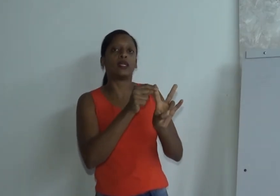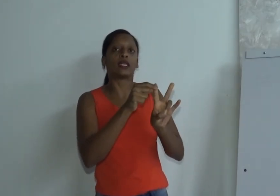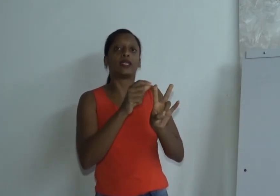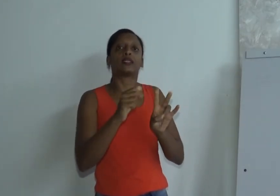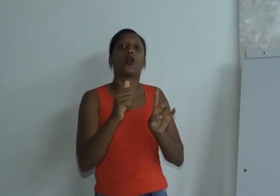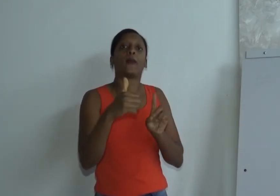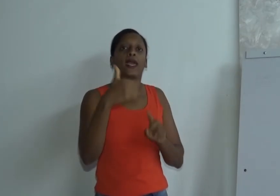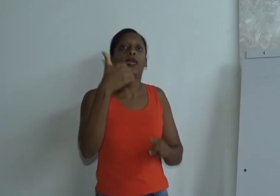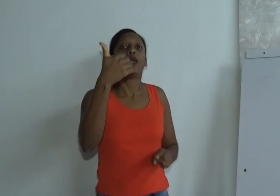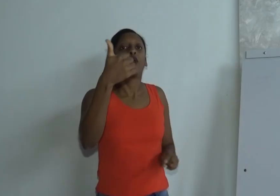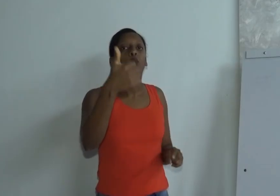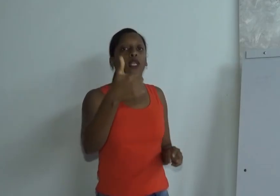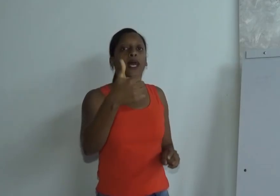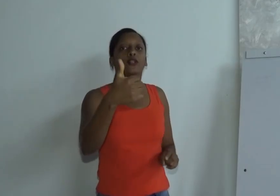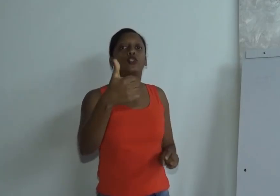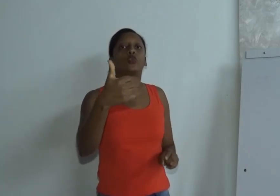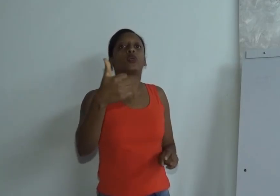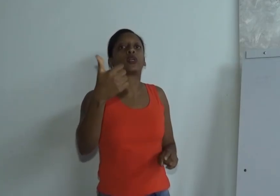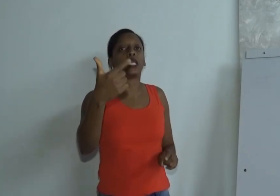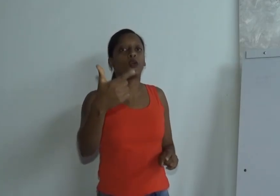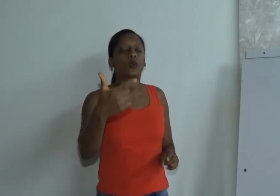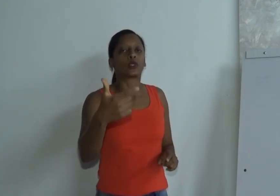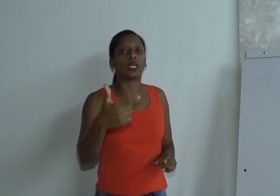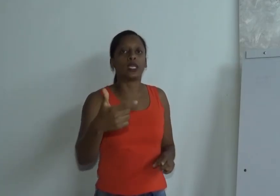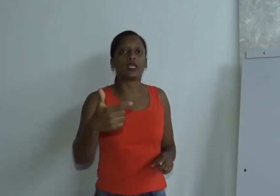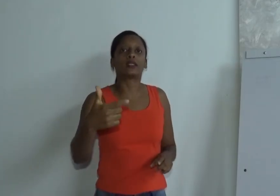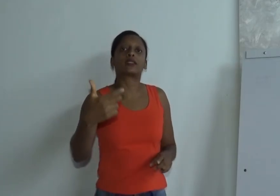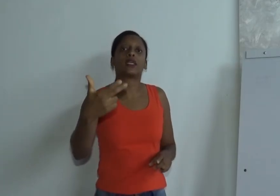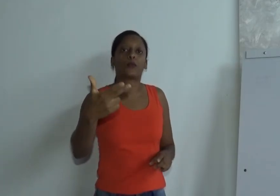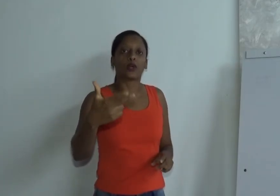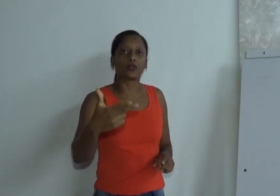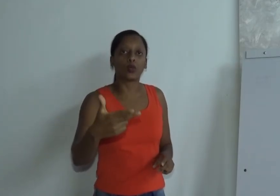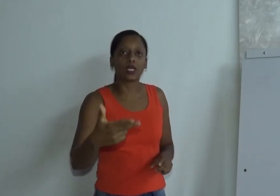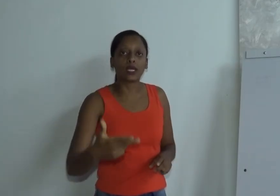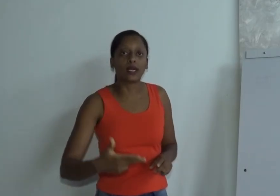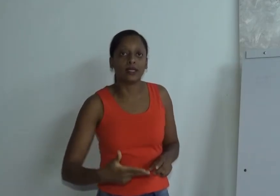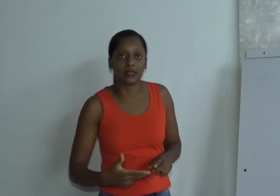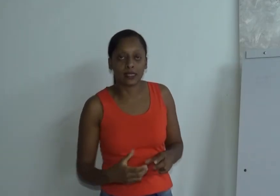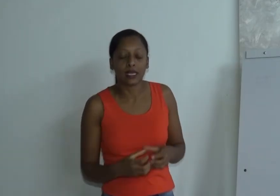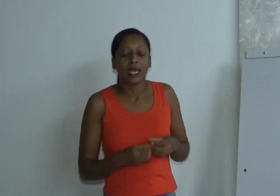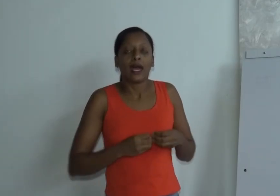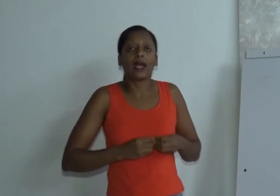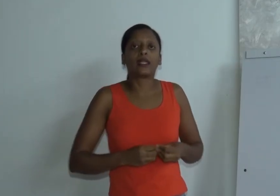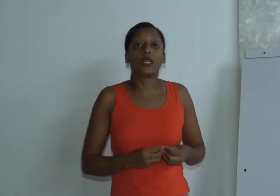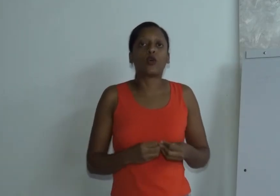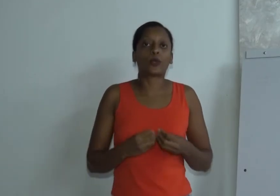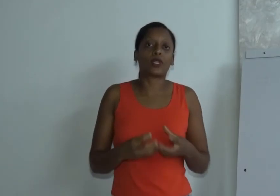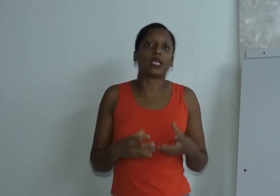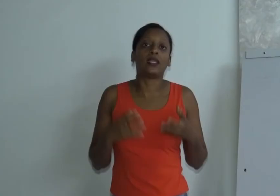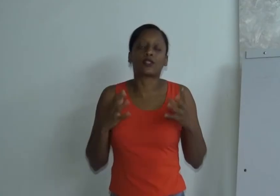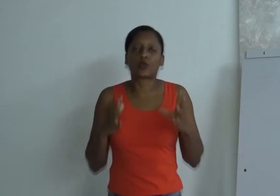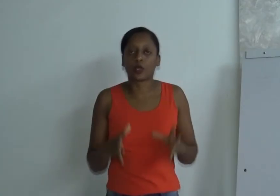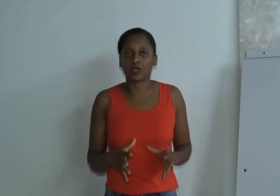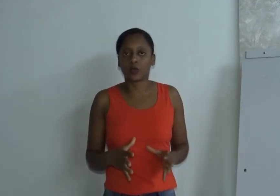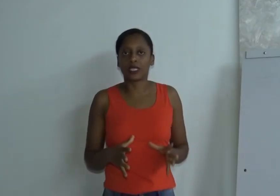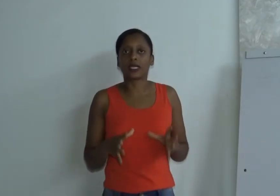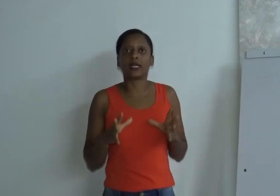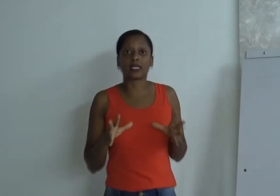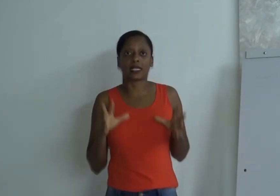Orgânica então é colágeno, glicoproteínas e proteoglicanas. A glicoproteína e as proteoglicanas elas